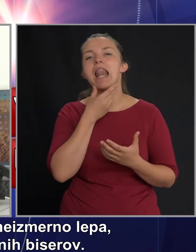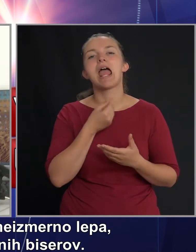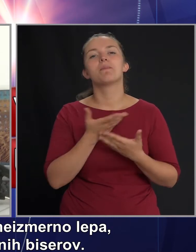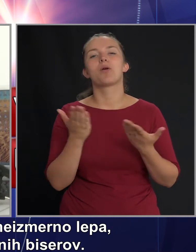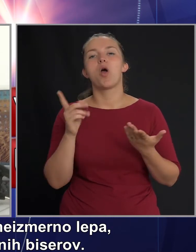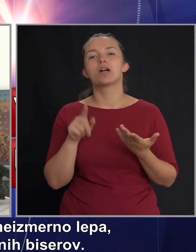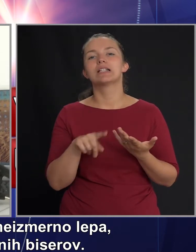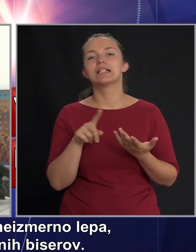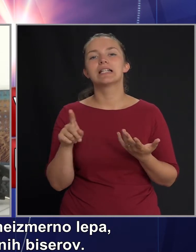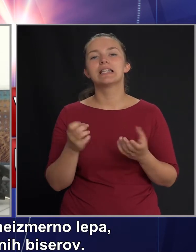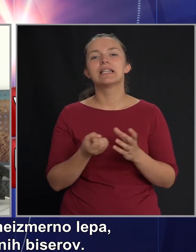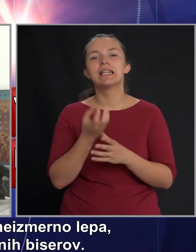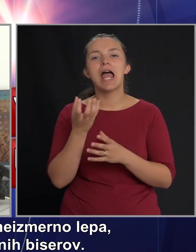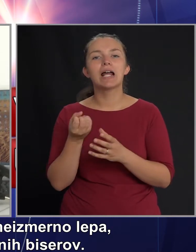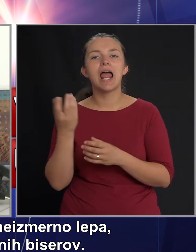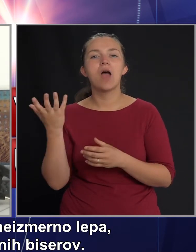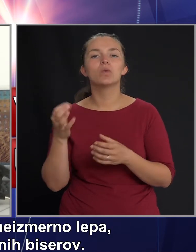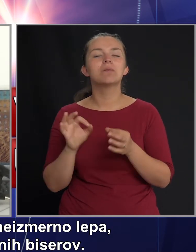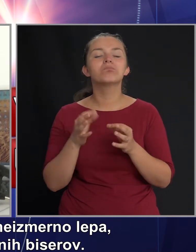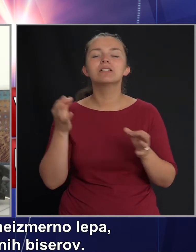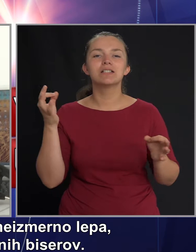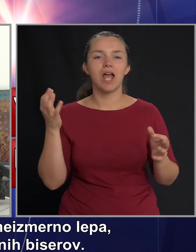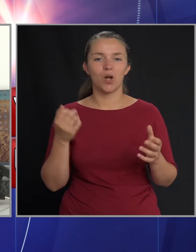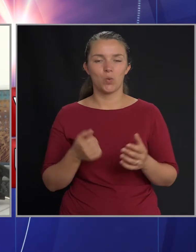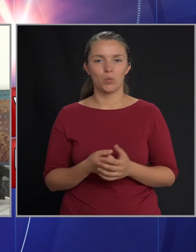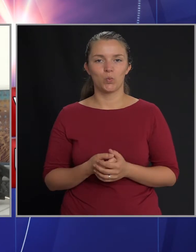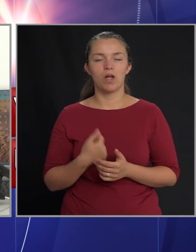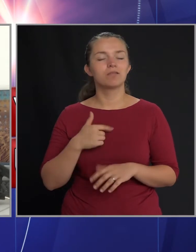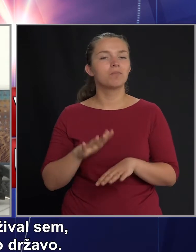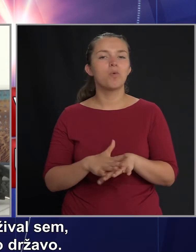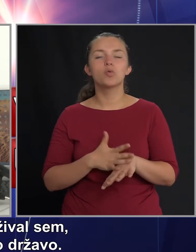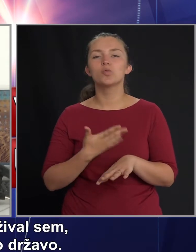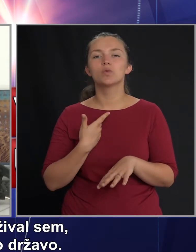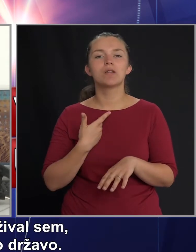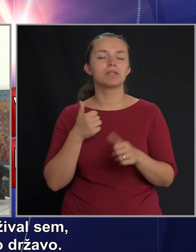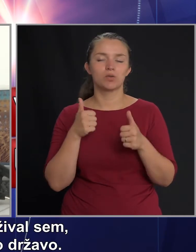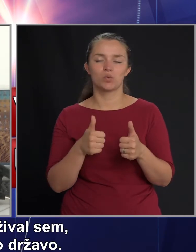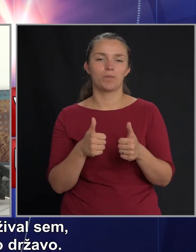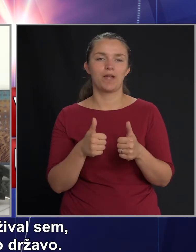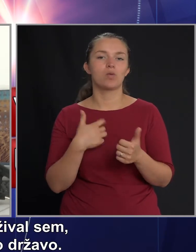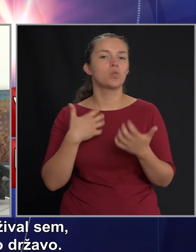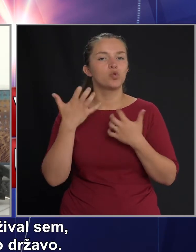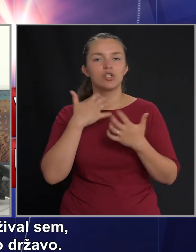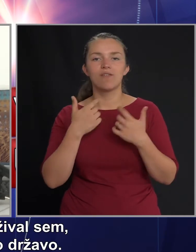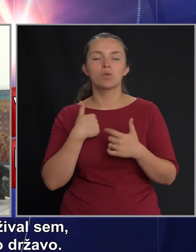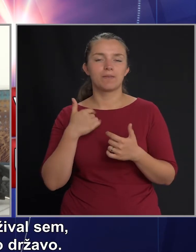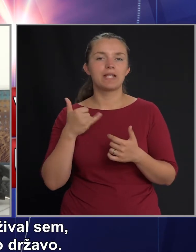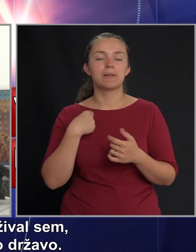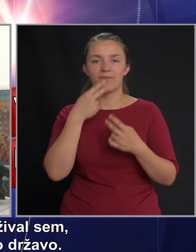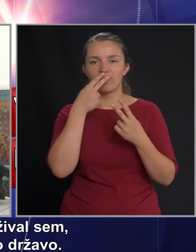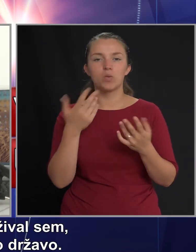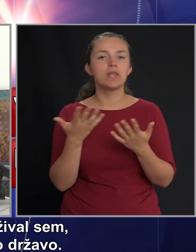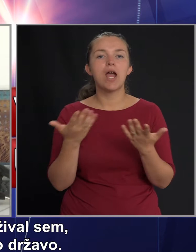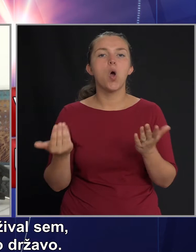nekih lepot in naravnih biserov. Počutil sem se super, užival sem, da